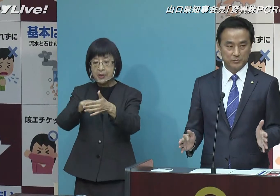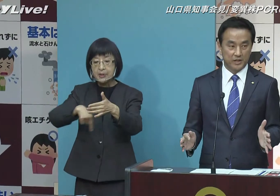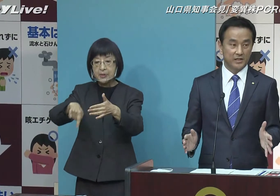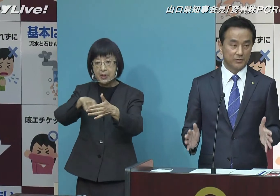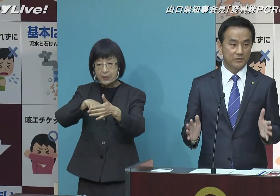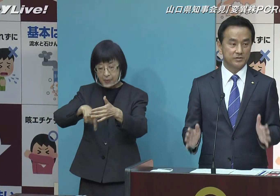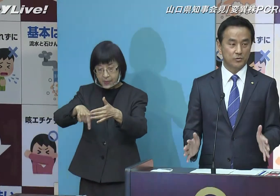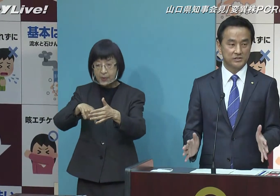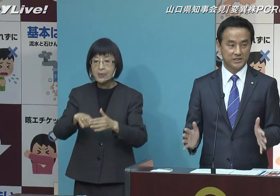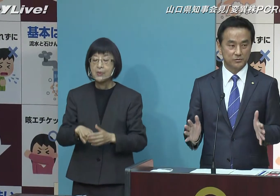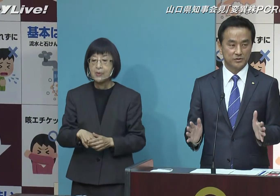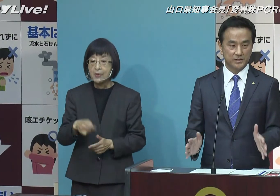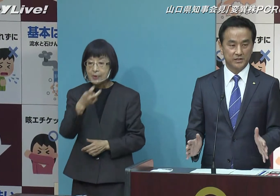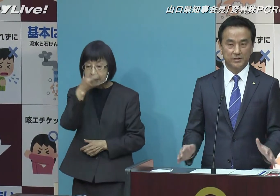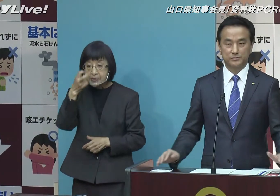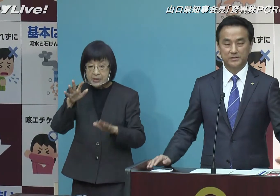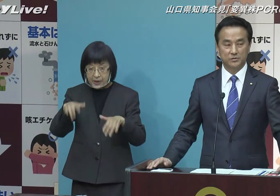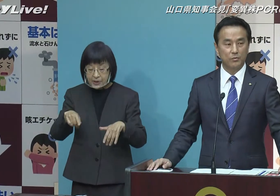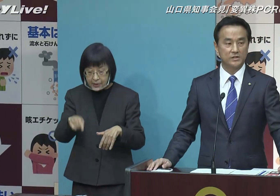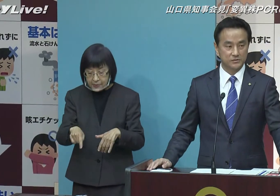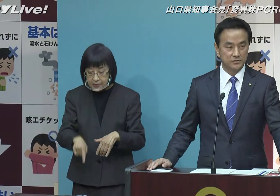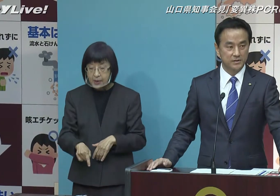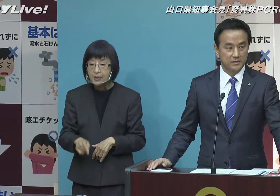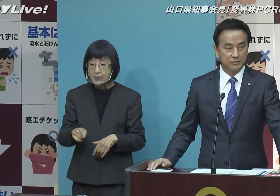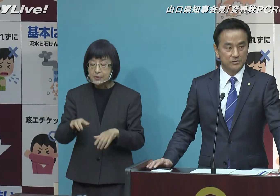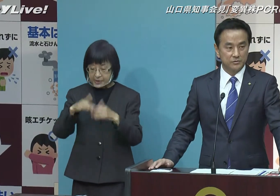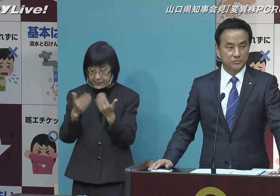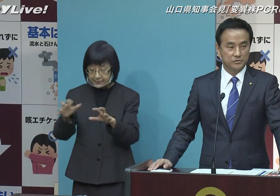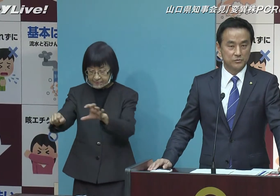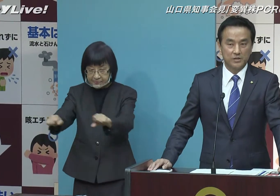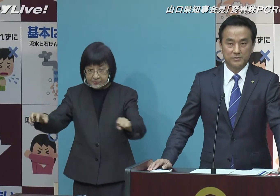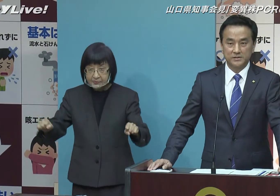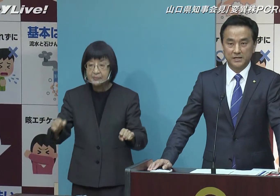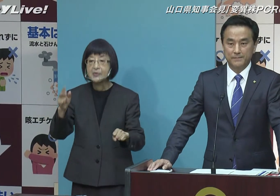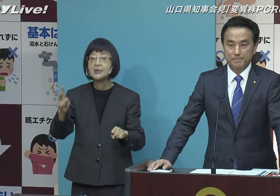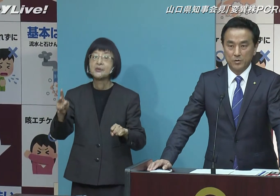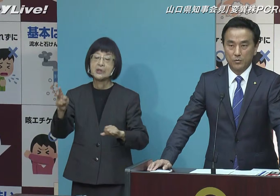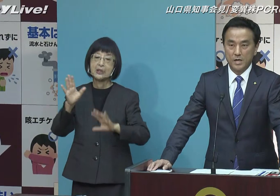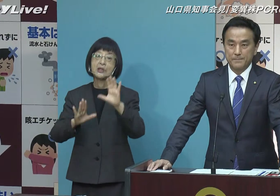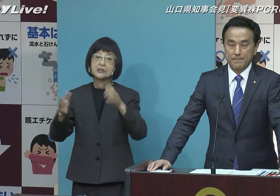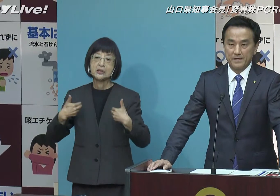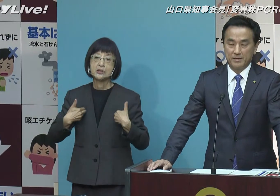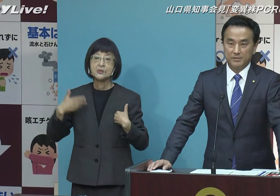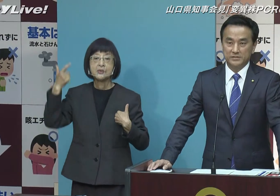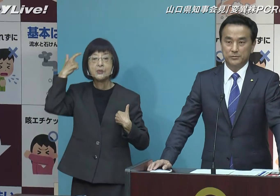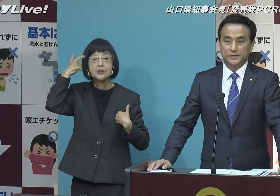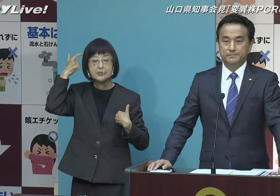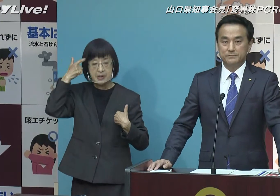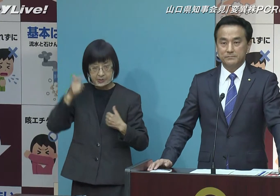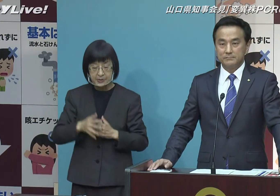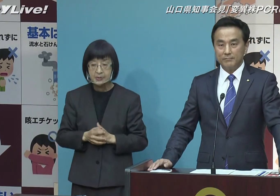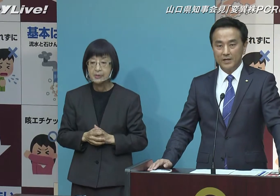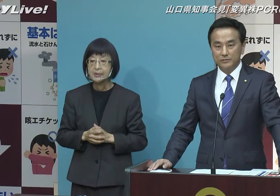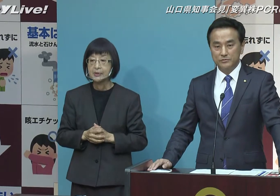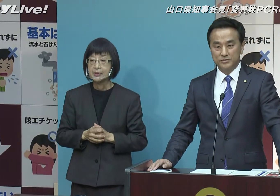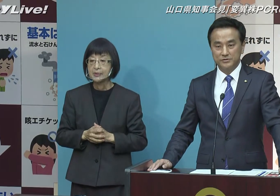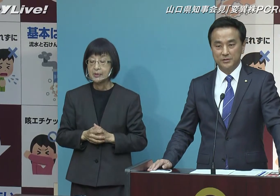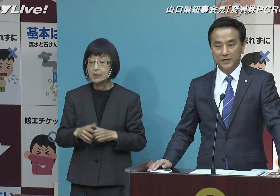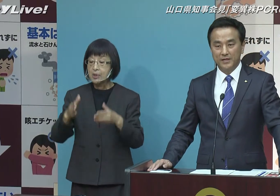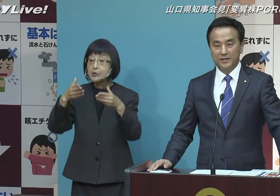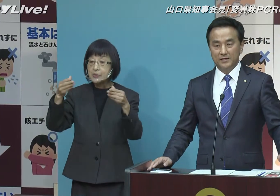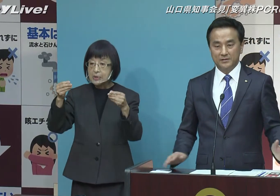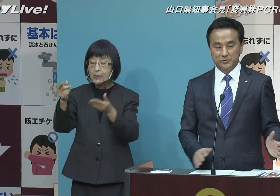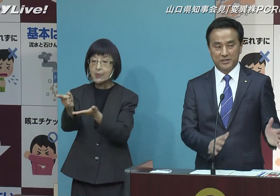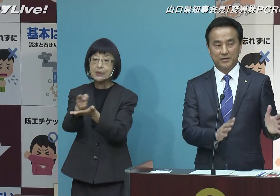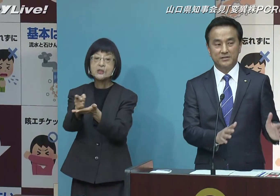変異株の県内での確認、これはしっかりとですね、 100% 漏らさず確認をする必要がありますから、これは今言いましたように、国の基準